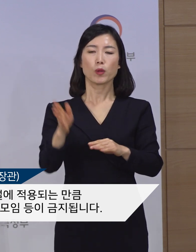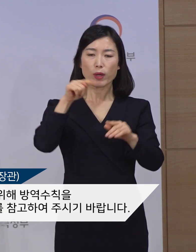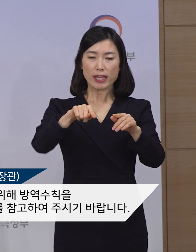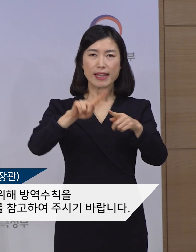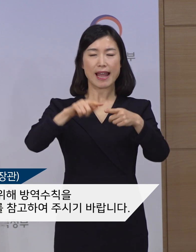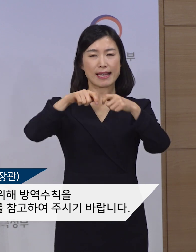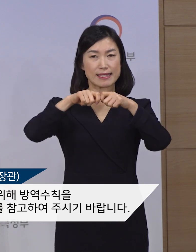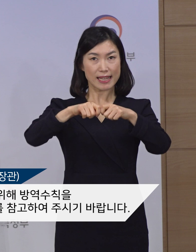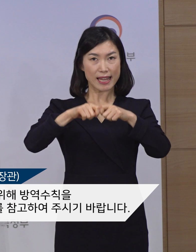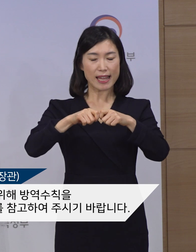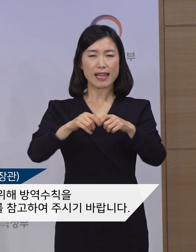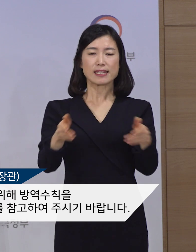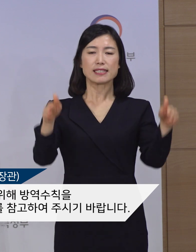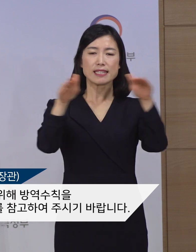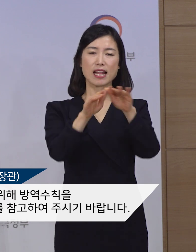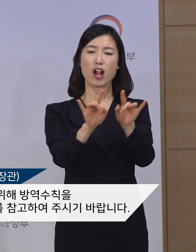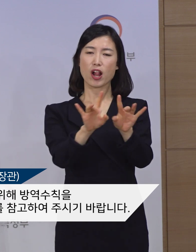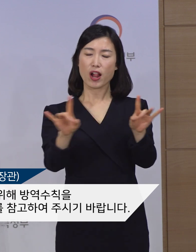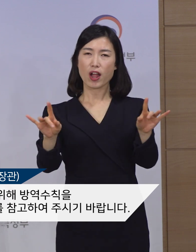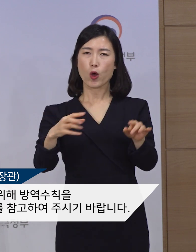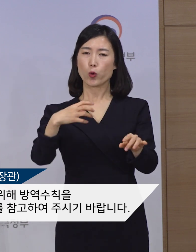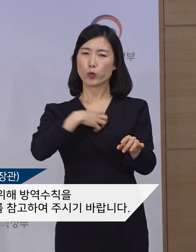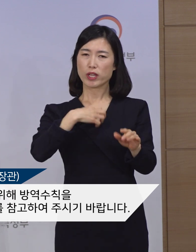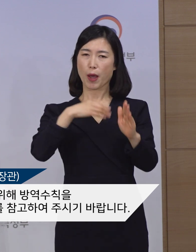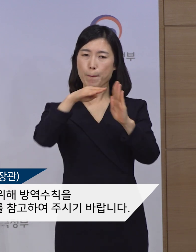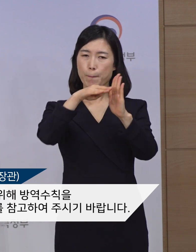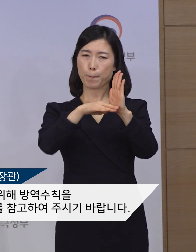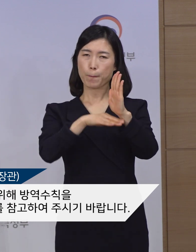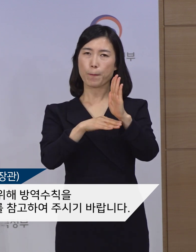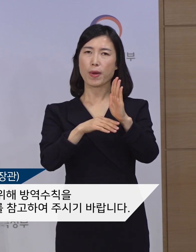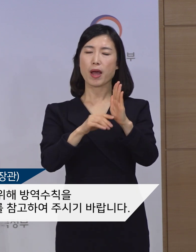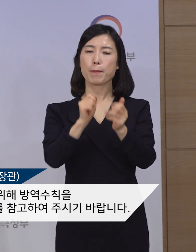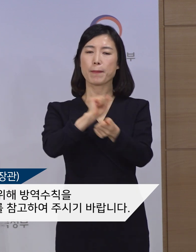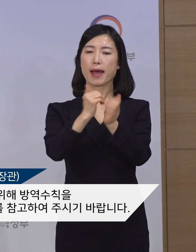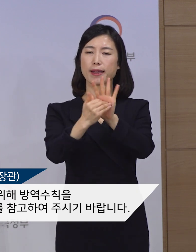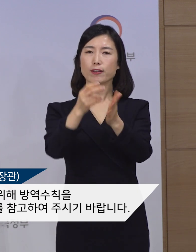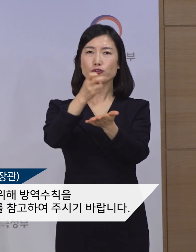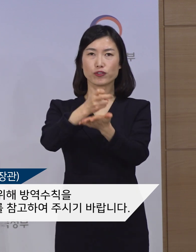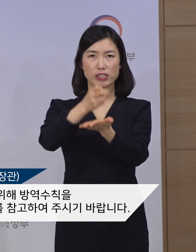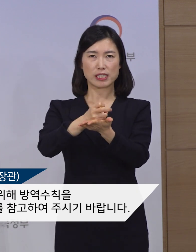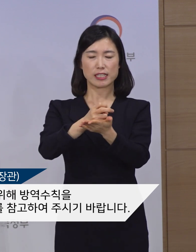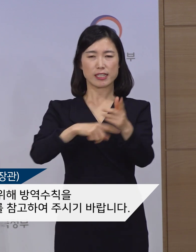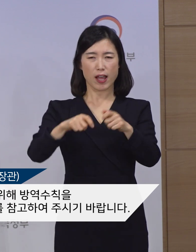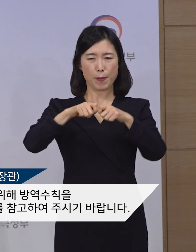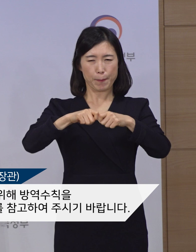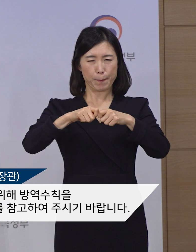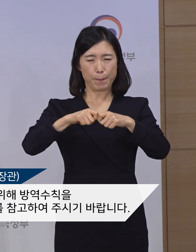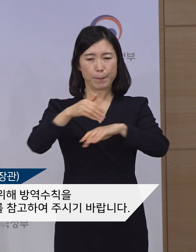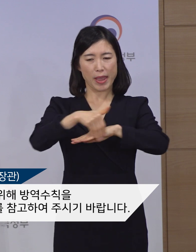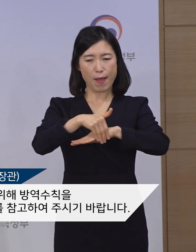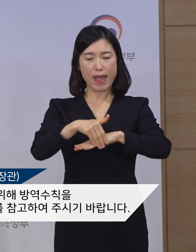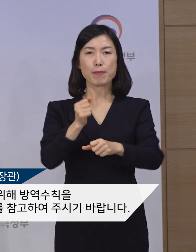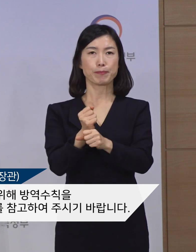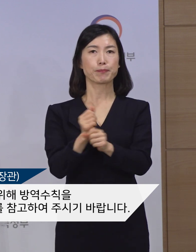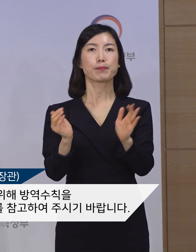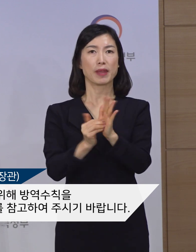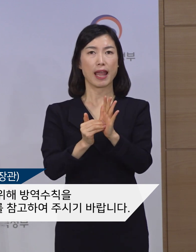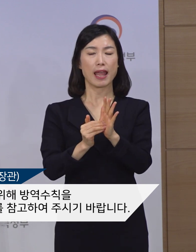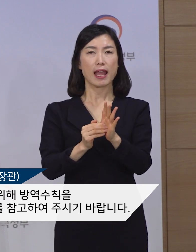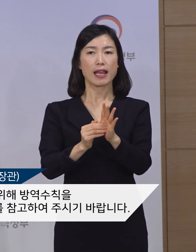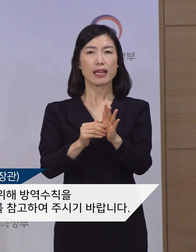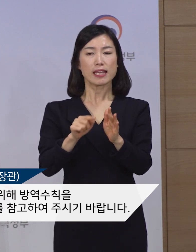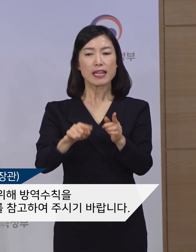금지됩니다. 세부 시설별 특성을 반영하여 위험도를 낮추기 위해 방역수칙을 보다